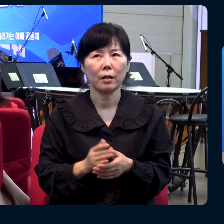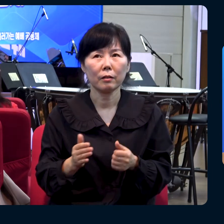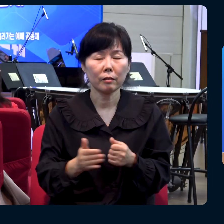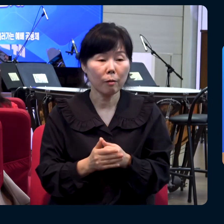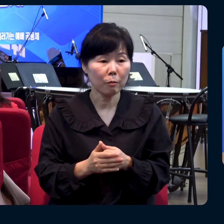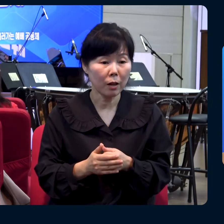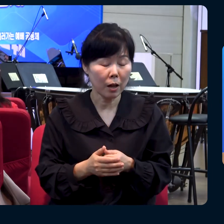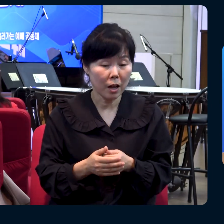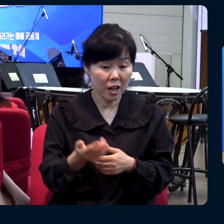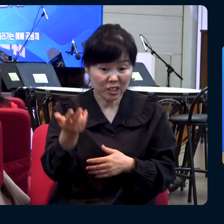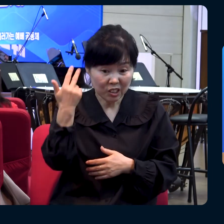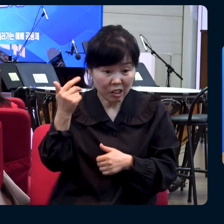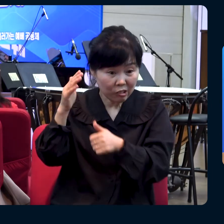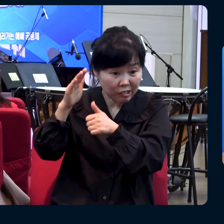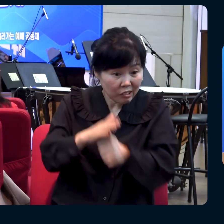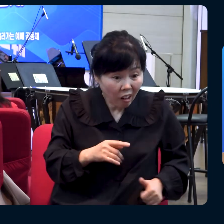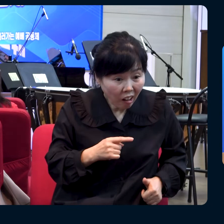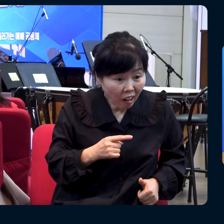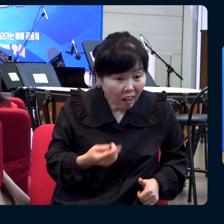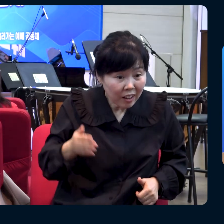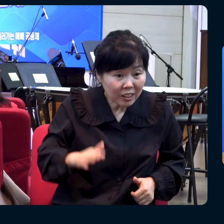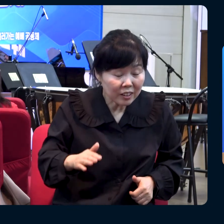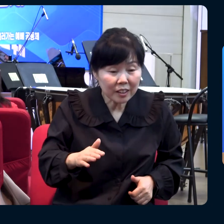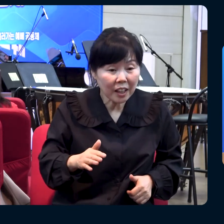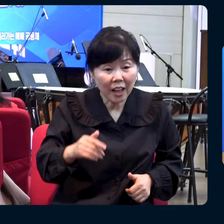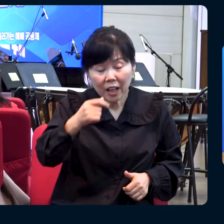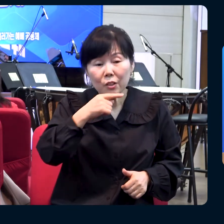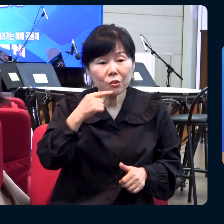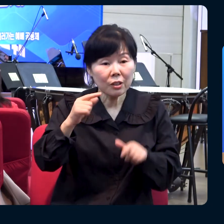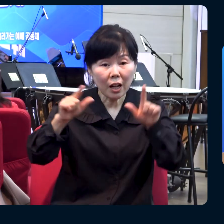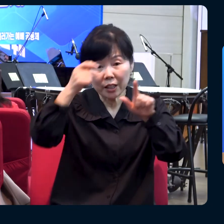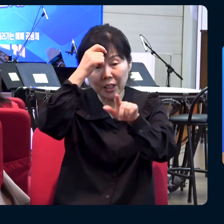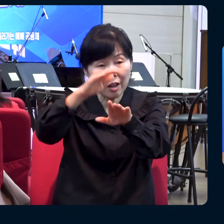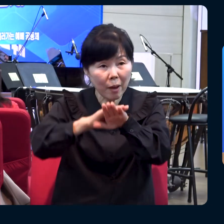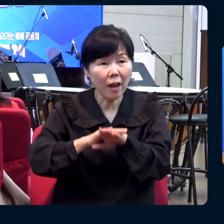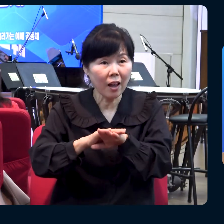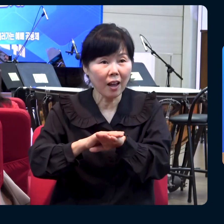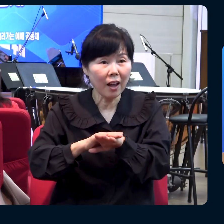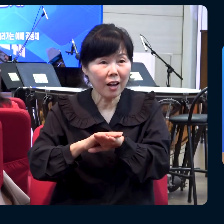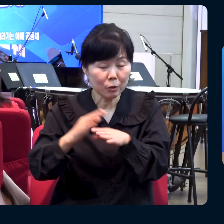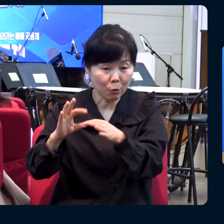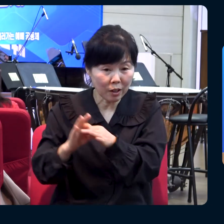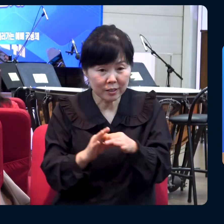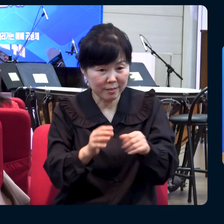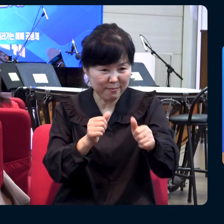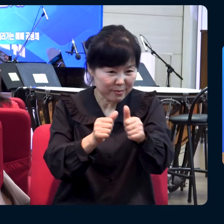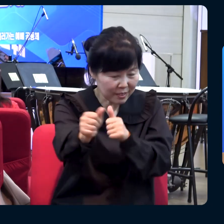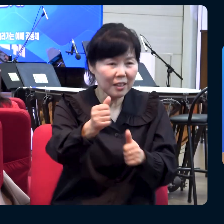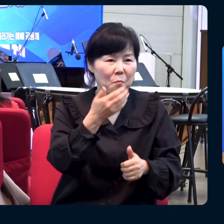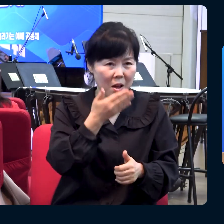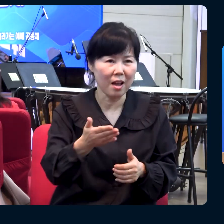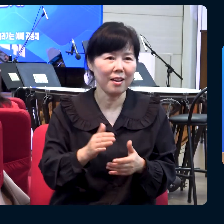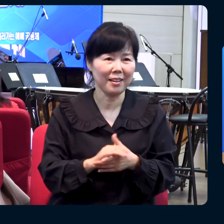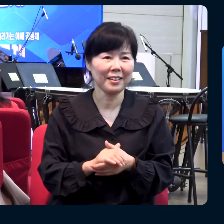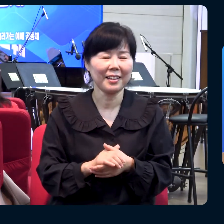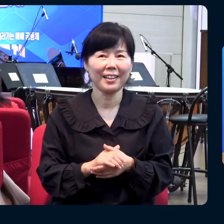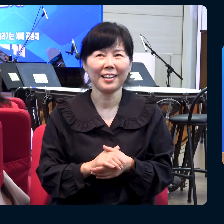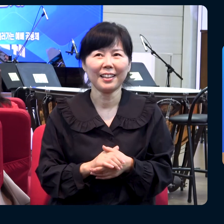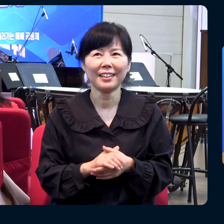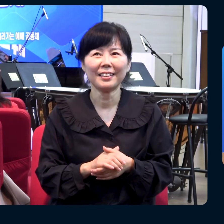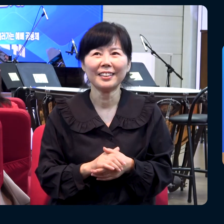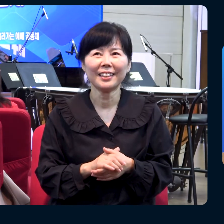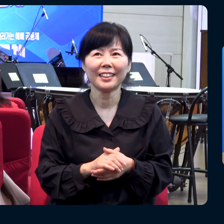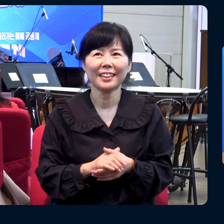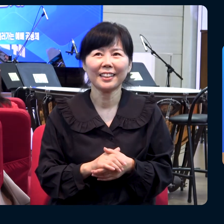졌던 사람들이 나도 나도 이겨야지 이번 주는. 다음 주는 다음 주는 내가 나가서 이기리라. 나도 나도 만군의 여호와 이름 나아가리라. 이 이